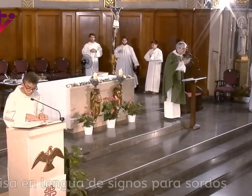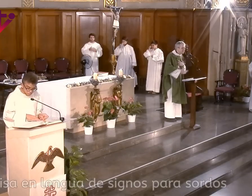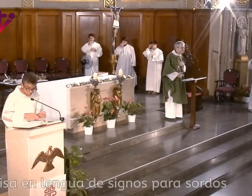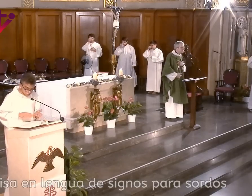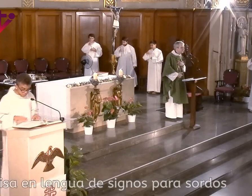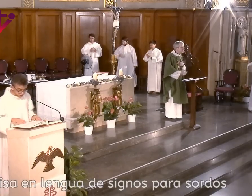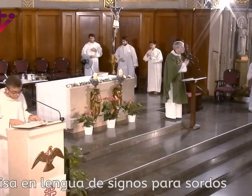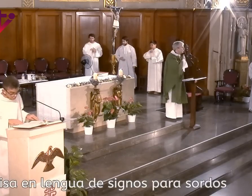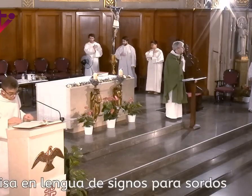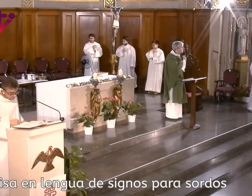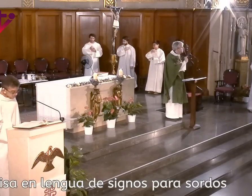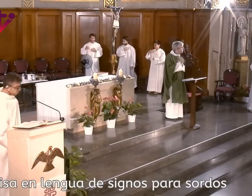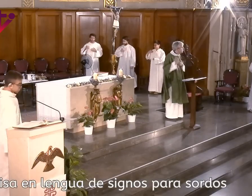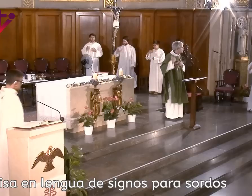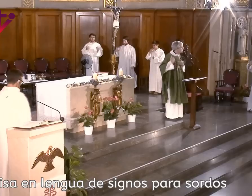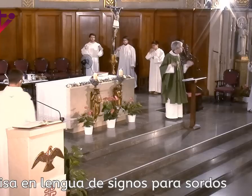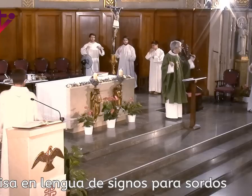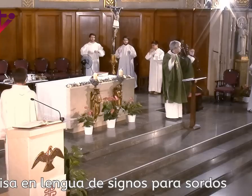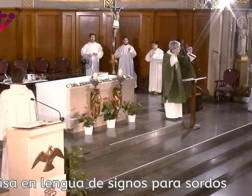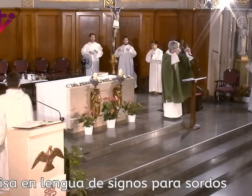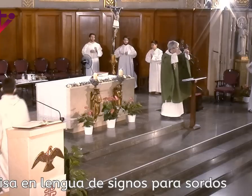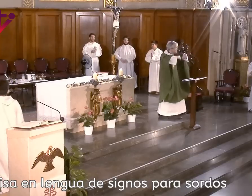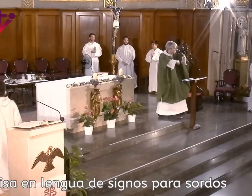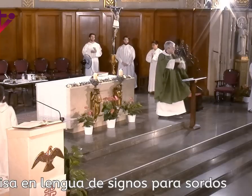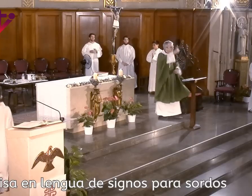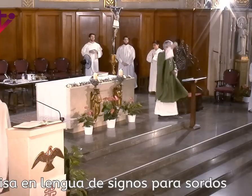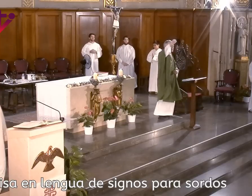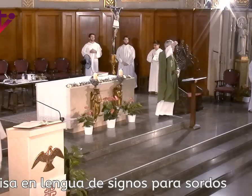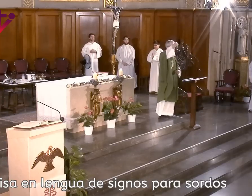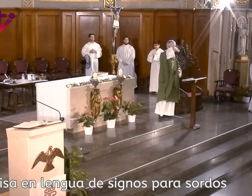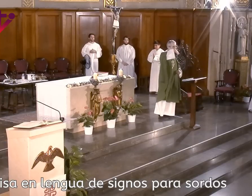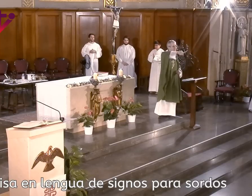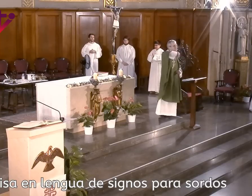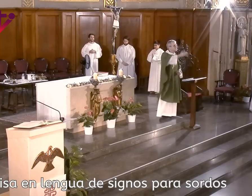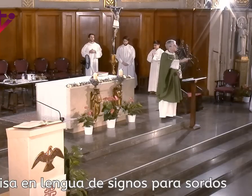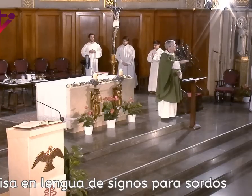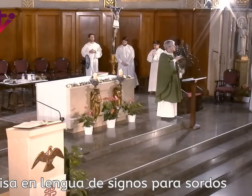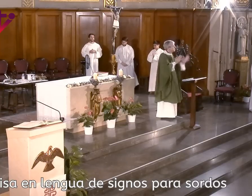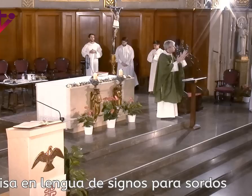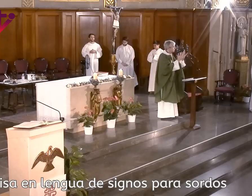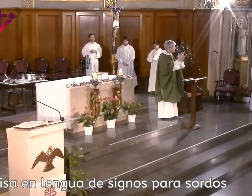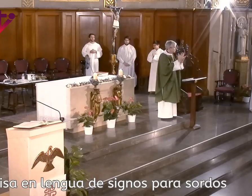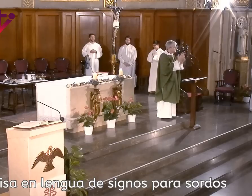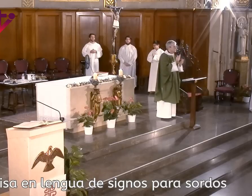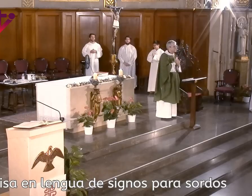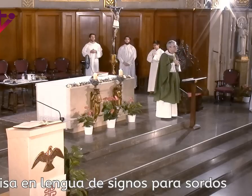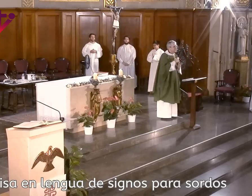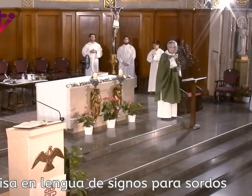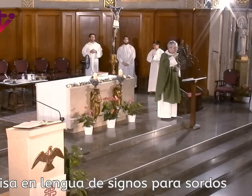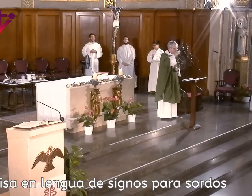nombre del Padre, del Hijo y del Espíritu Santo. Amén. La gracia de nuestro Señor Jesucristo, el